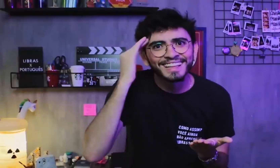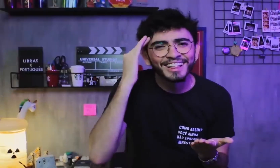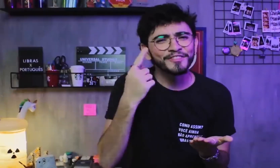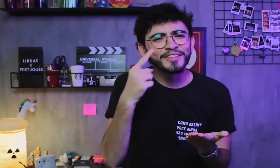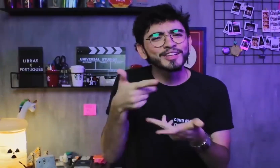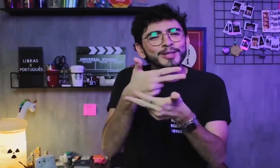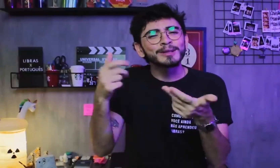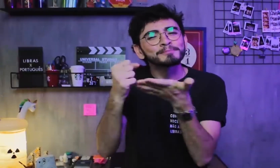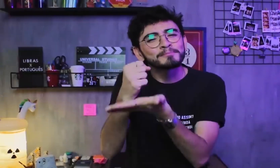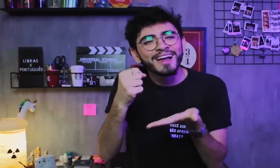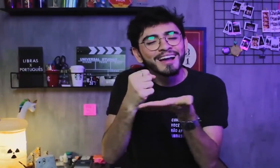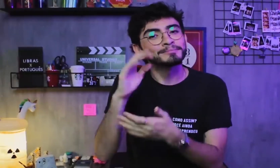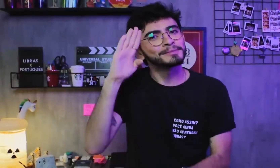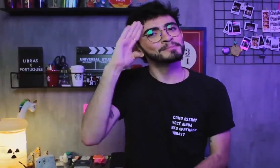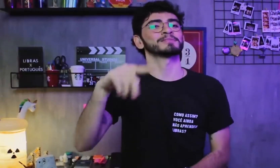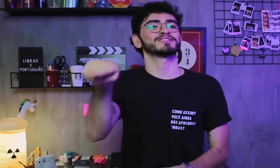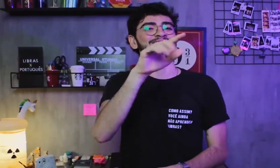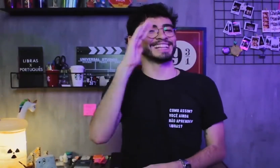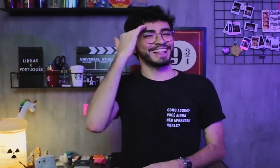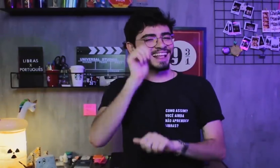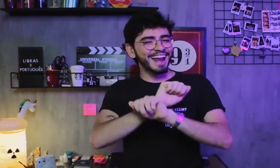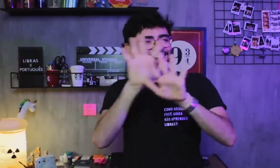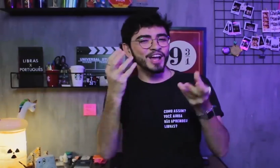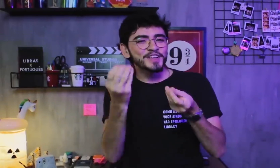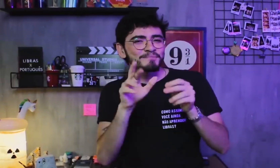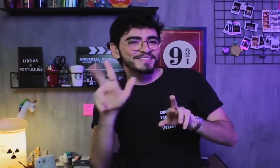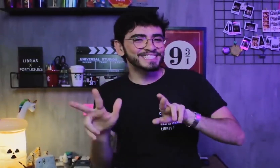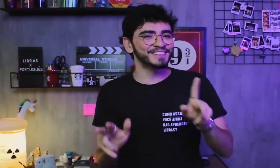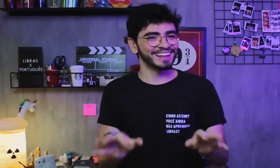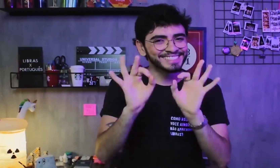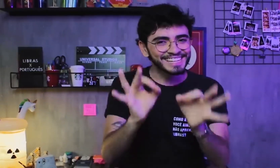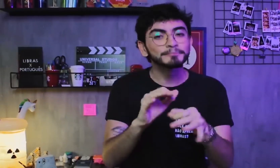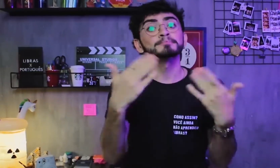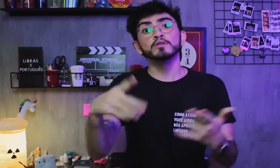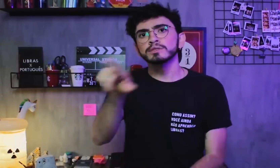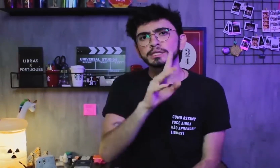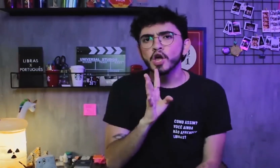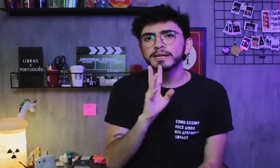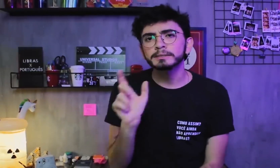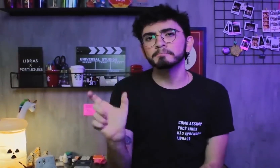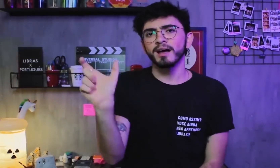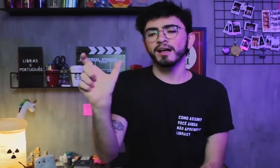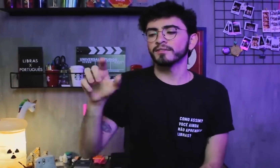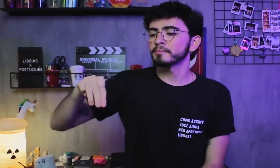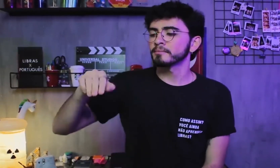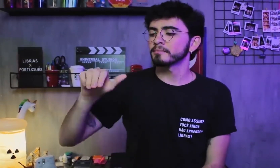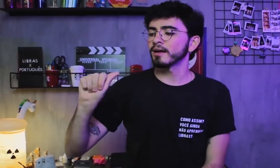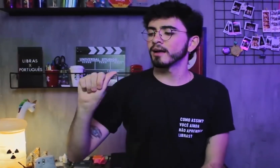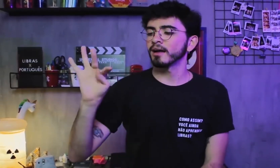Viu? Essa explicação foi bem básica, só para vocês entenderem mesmo a diferença entre as duas línguas. Ah, e vocês conhecem também o